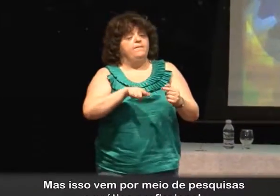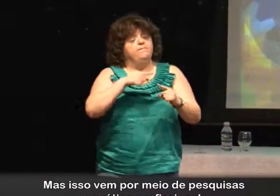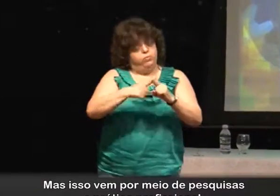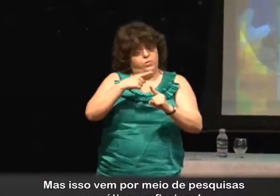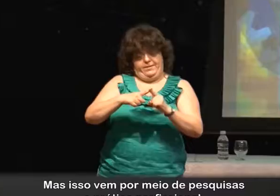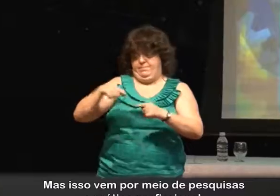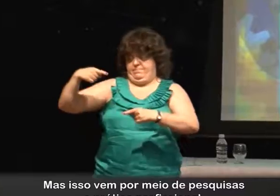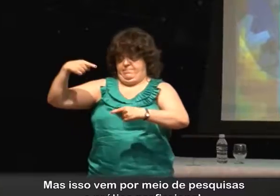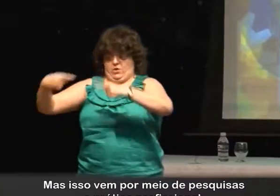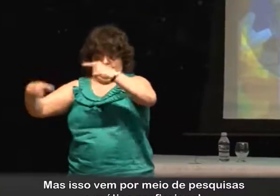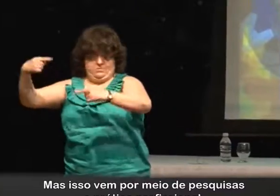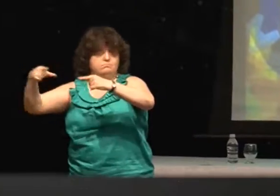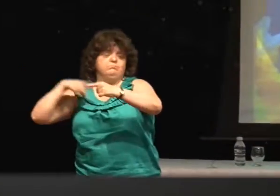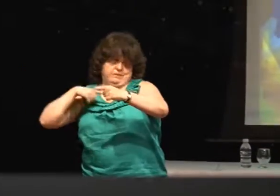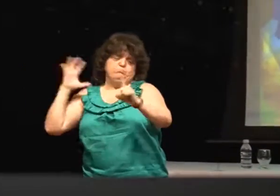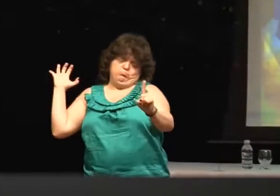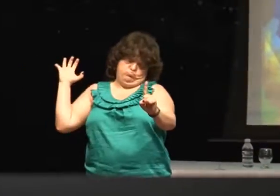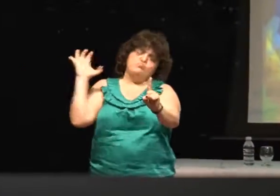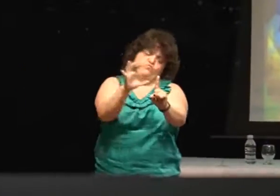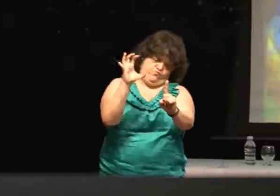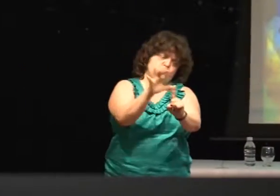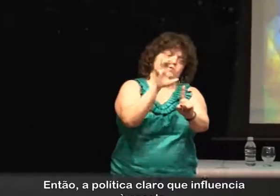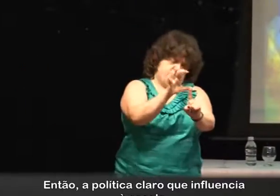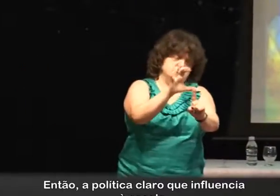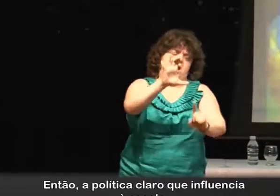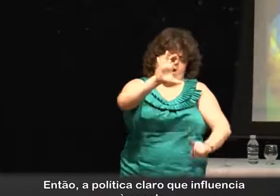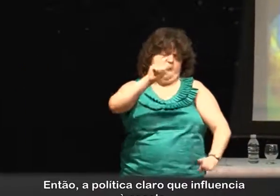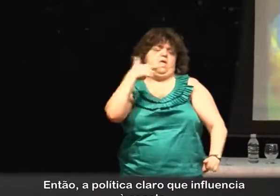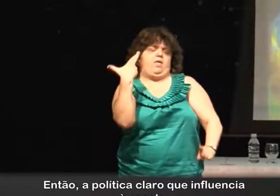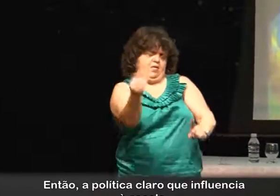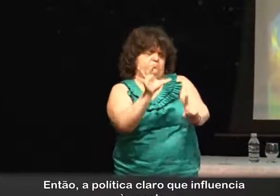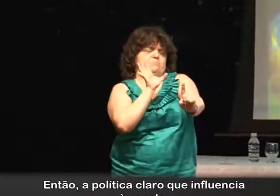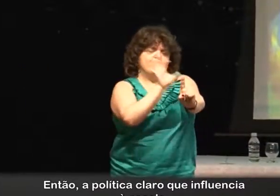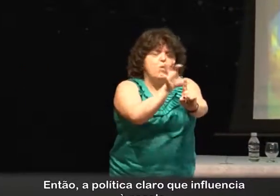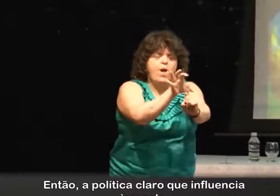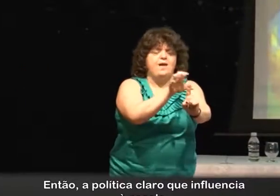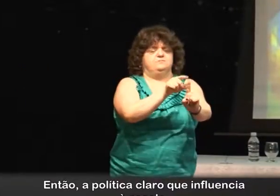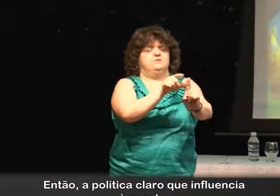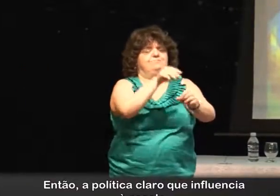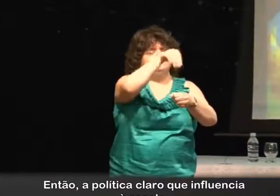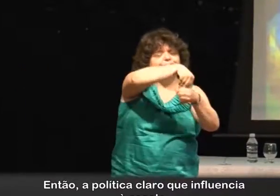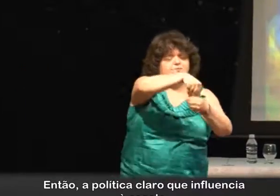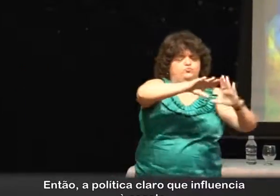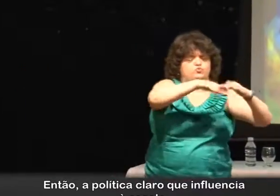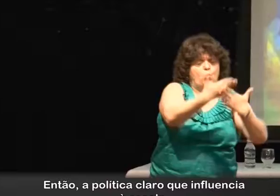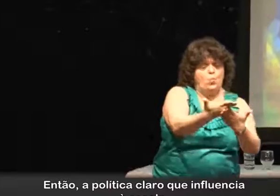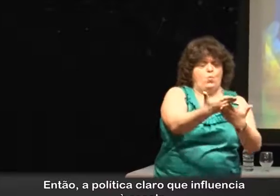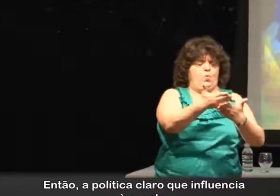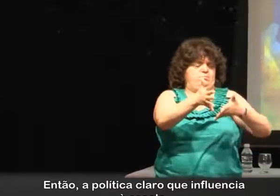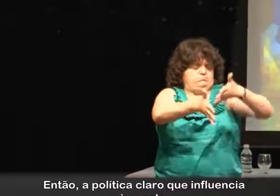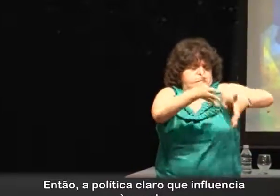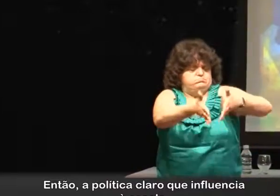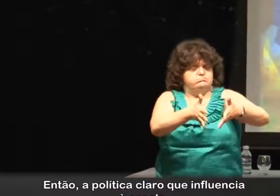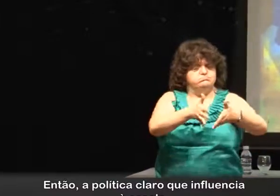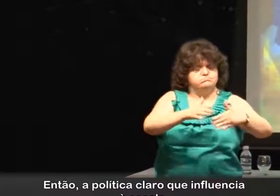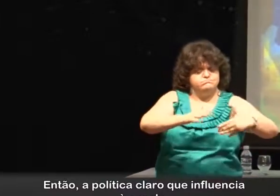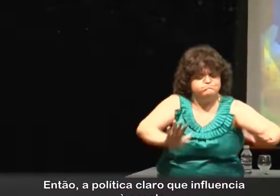e prática profissional. Então, a política, é claro que ela influencia, sim, a